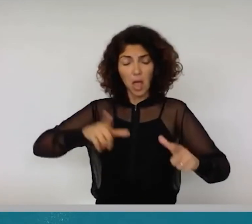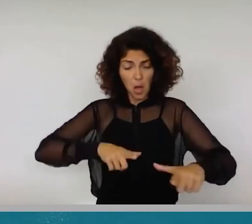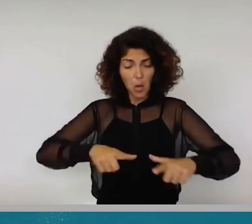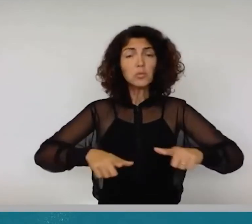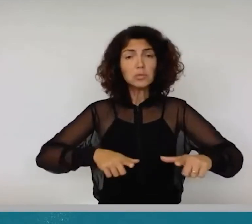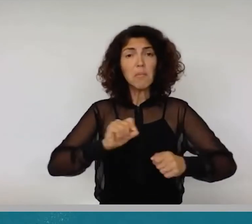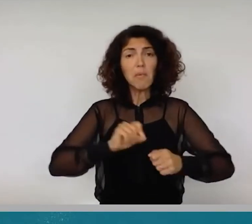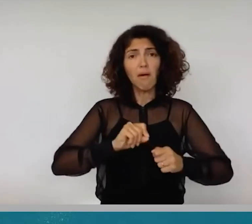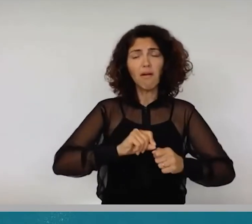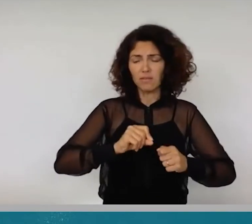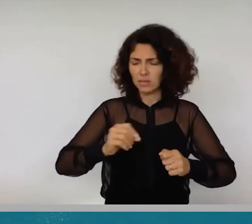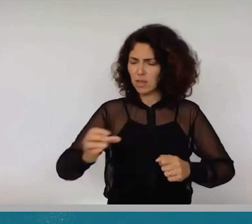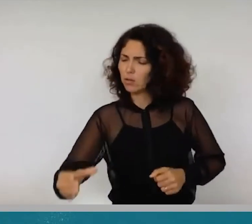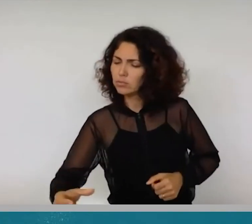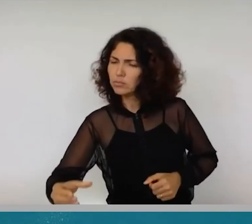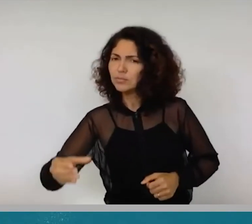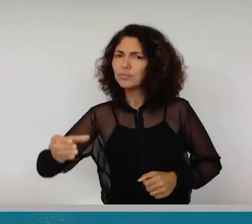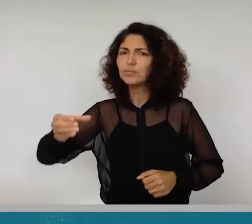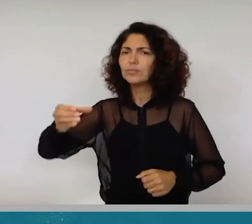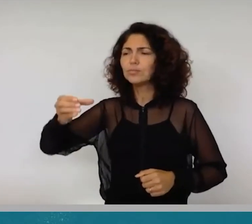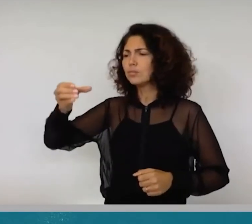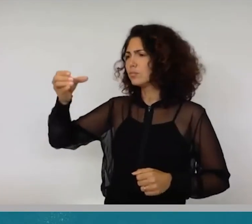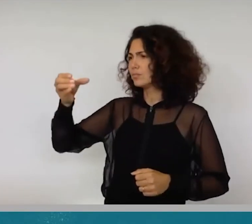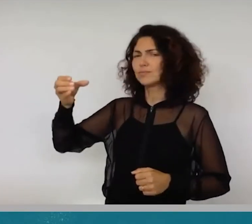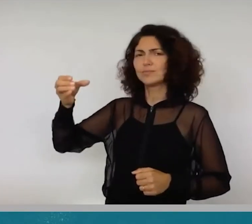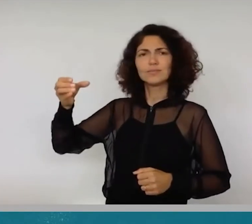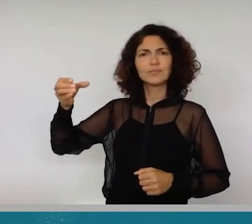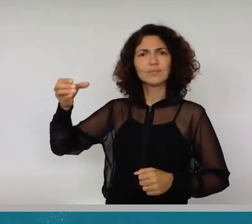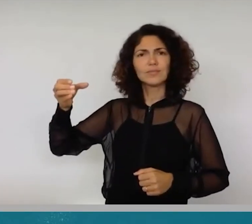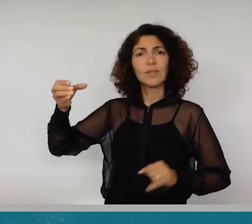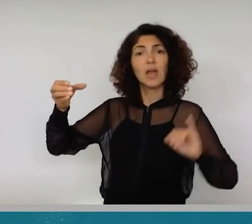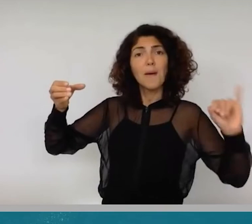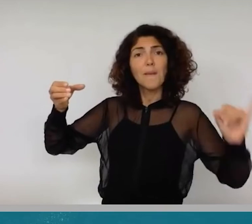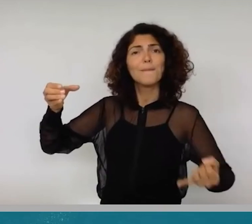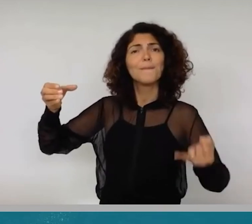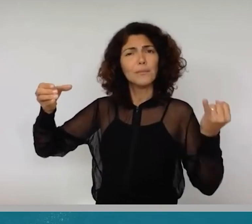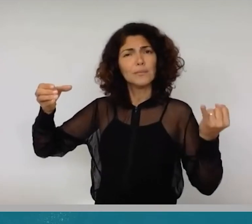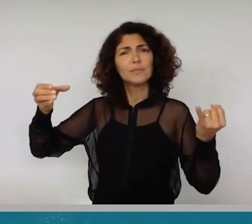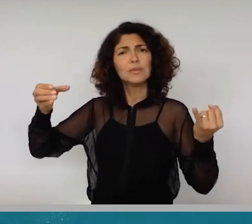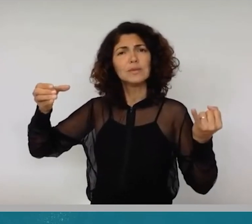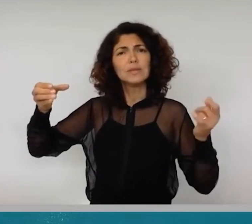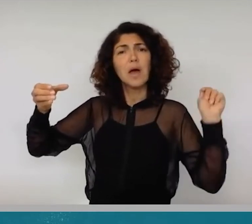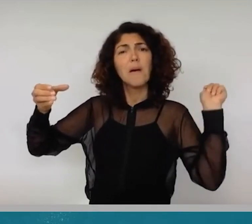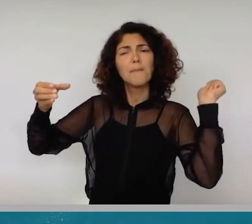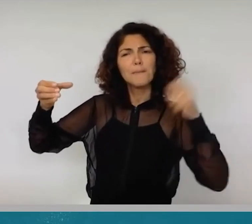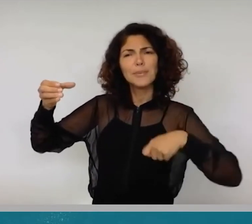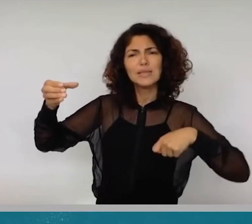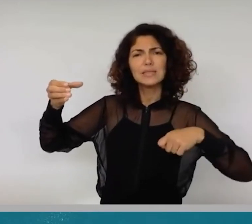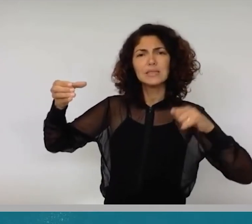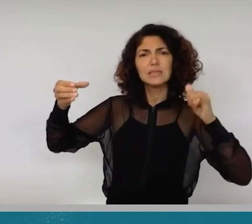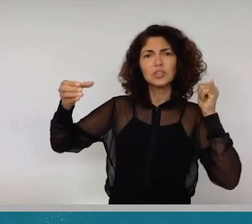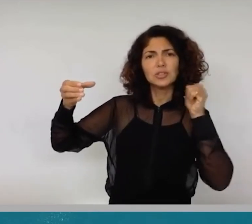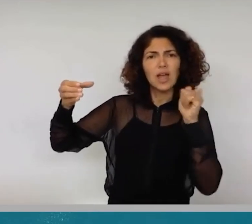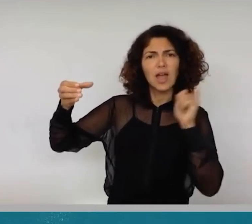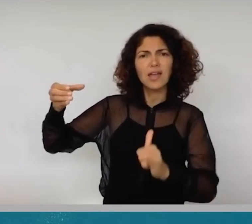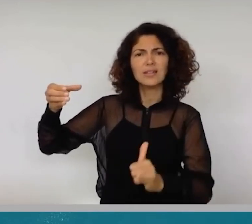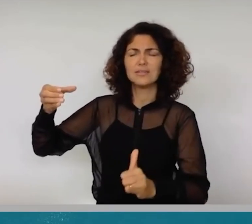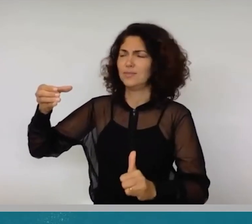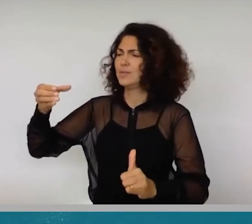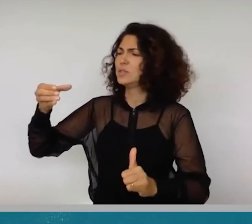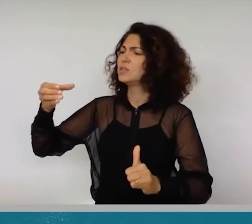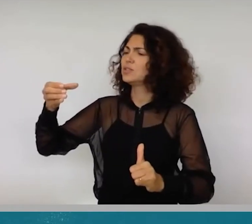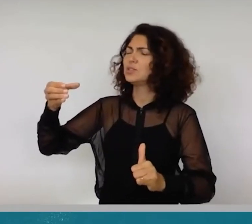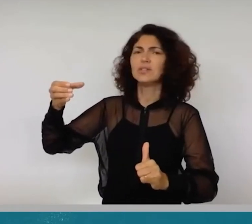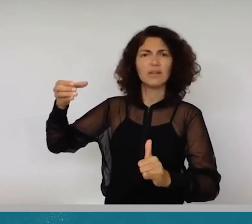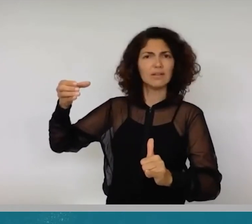E se exige energia para realizar esse trabalho. Não sei se vocês entendem. Eu estou falando um pouco de física. Isso